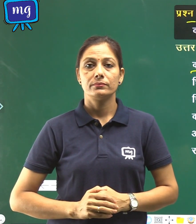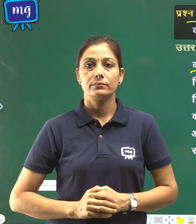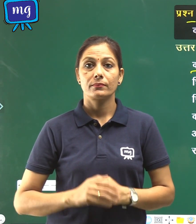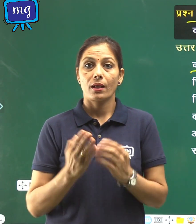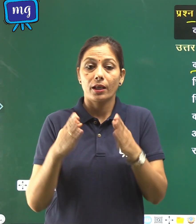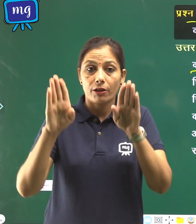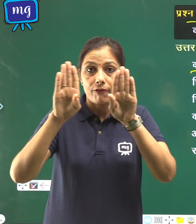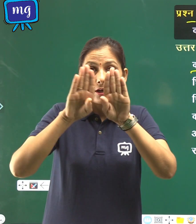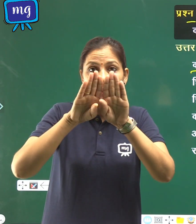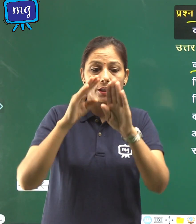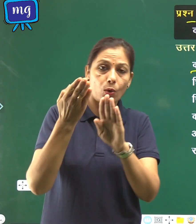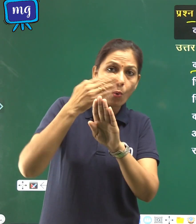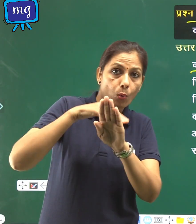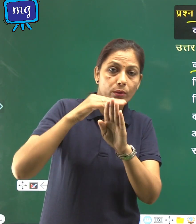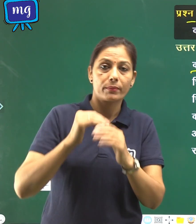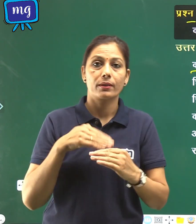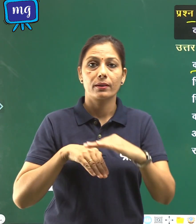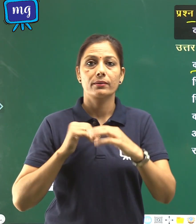किवाड़ की ओट में